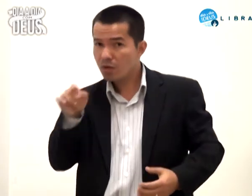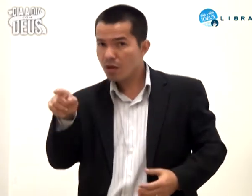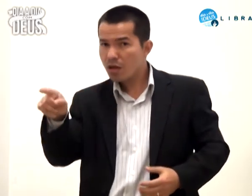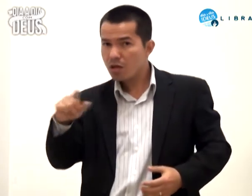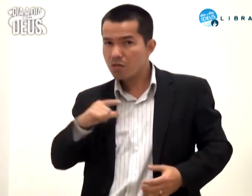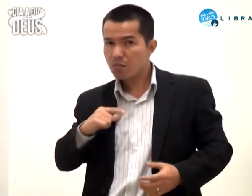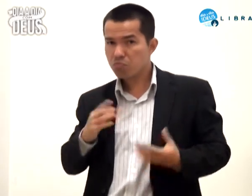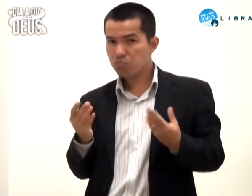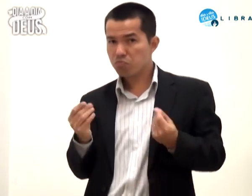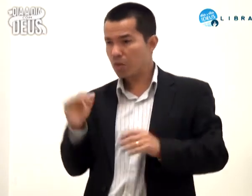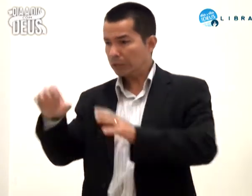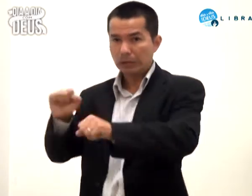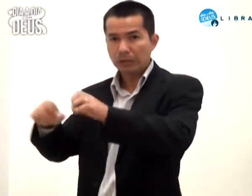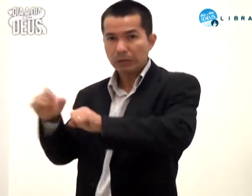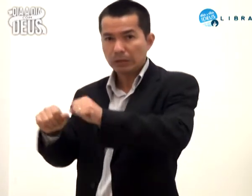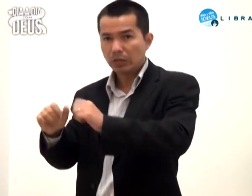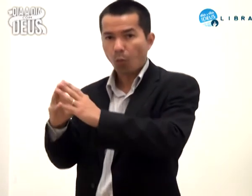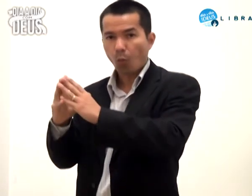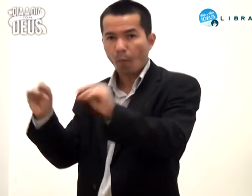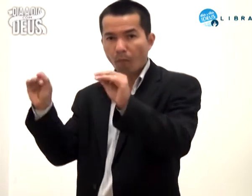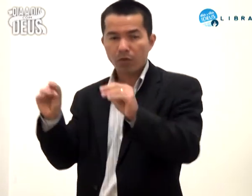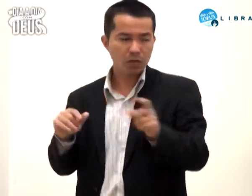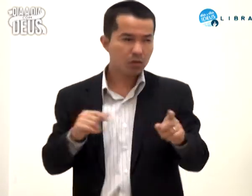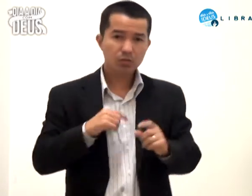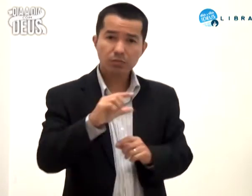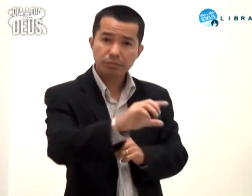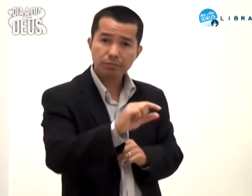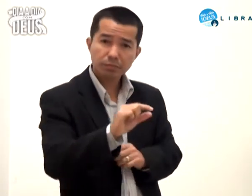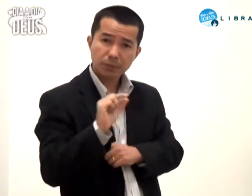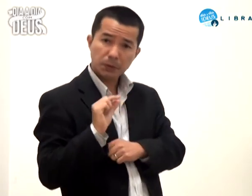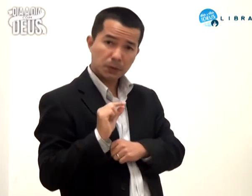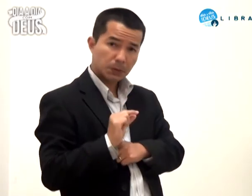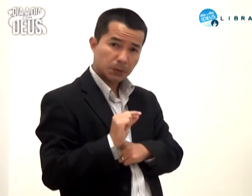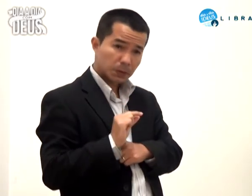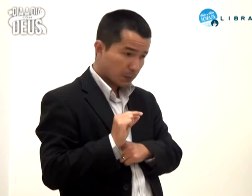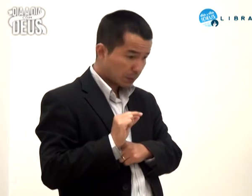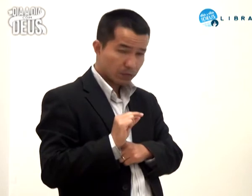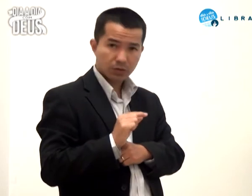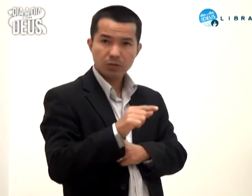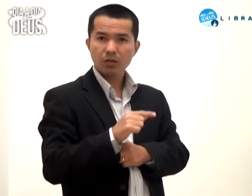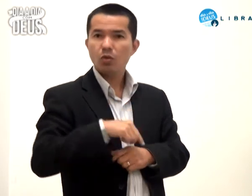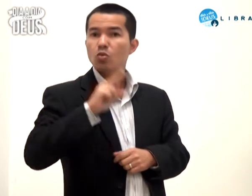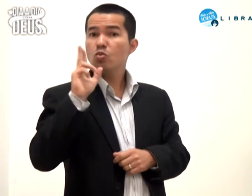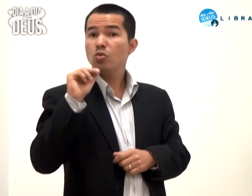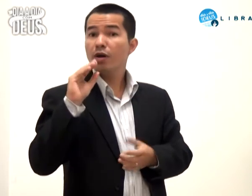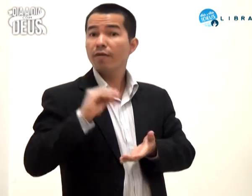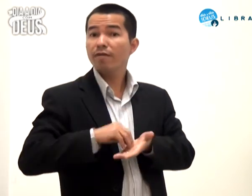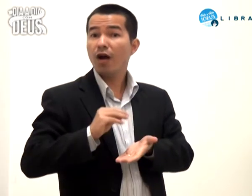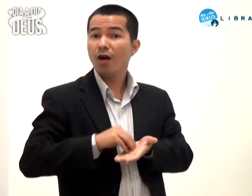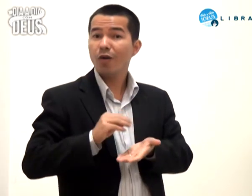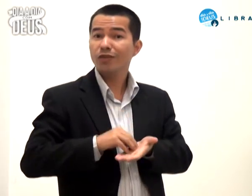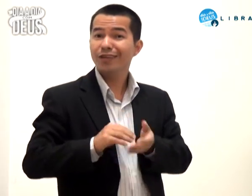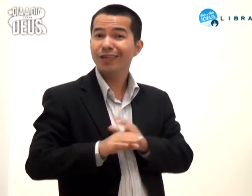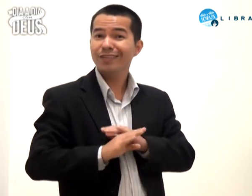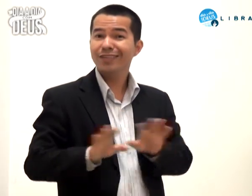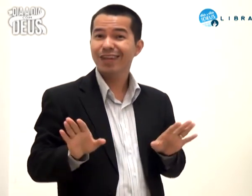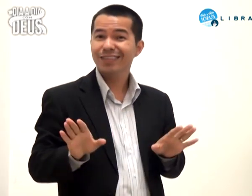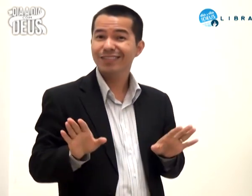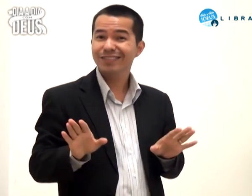Como dizem as Escrituras Sagradas: ao que muito pegou, nada sobrou. Ao que pouco pegou,